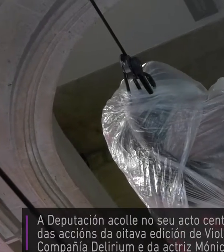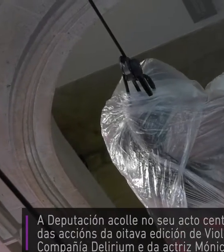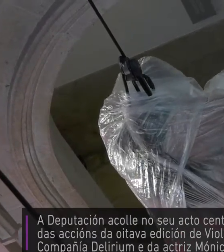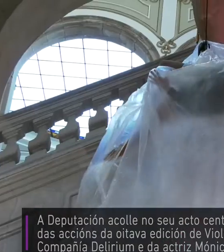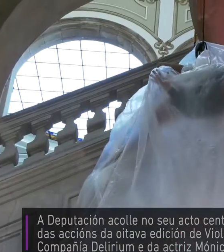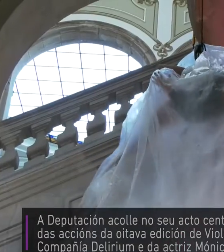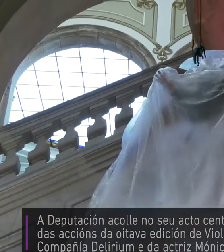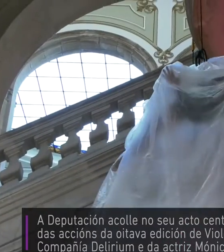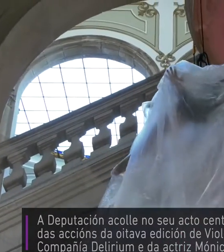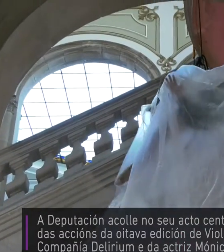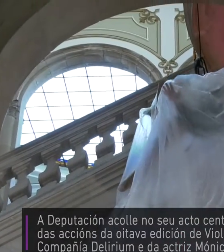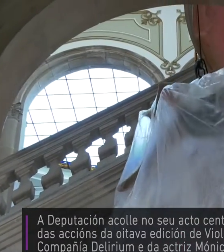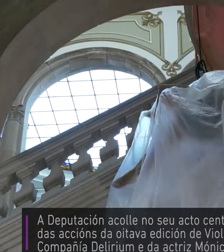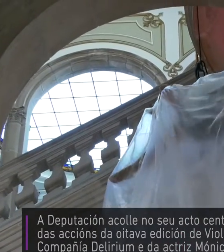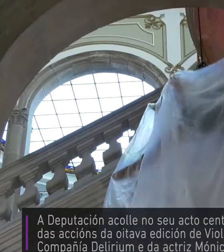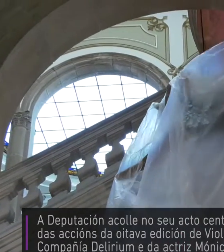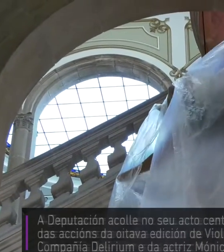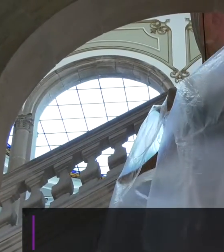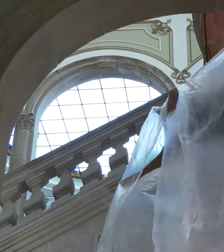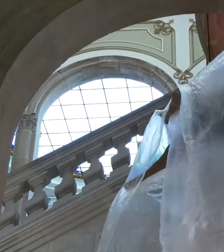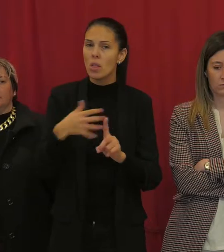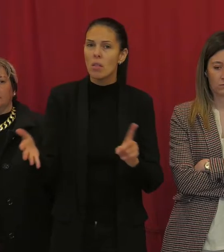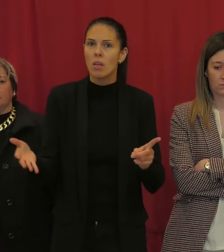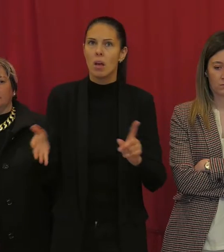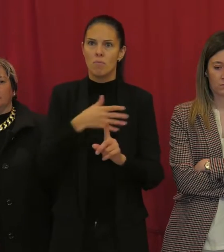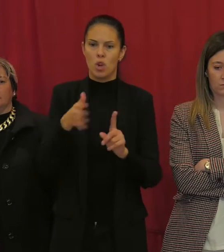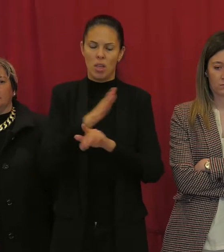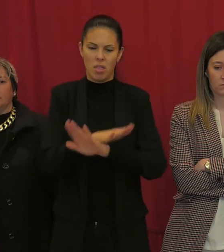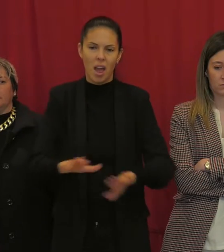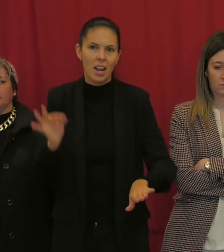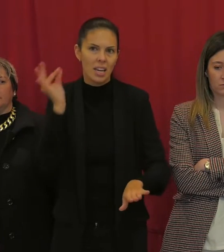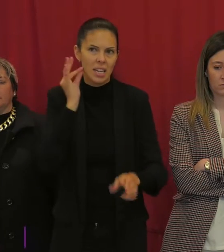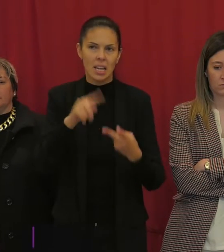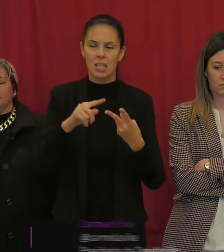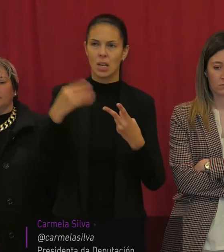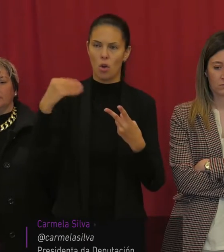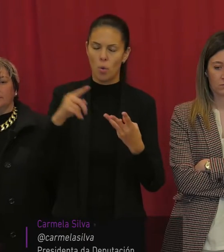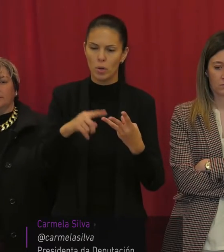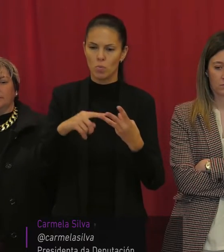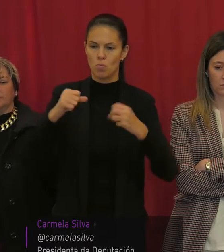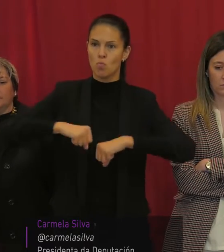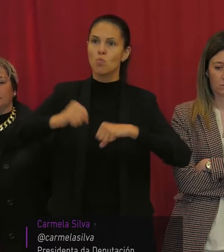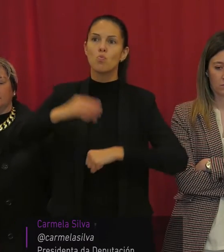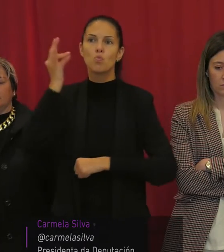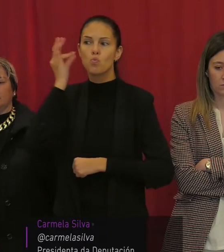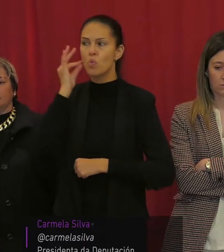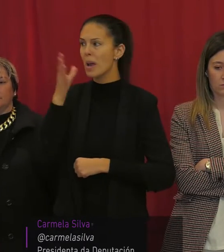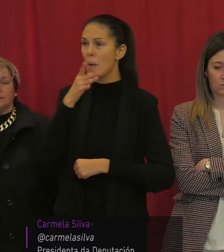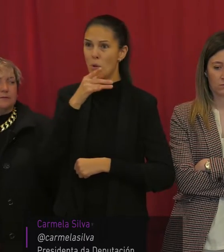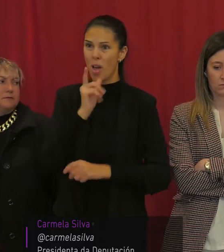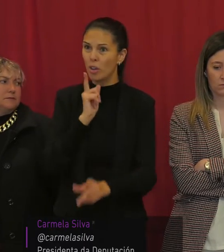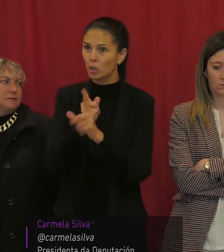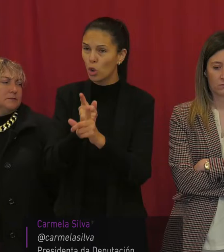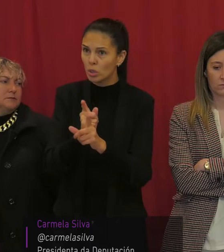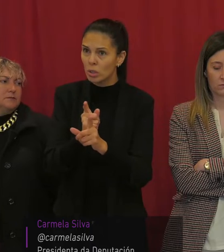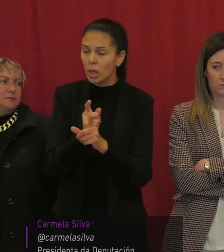esa xente que nega a violencia de nenas, mozas, mulleres violadas,